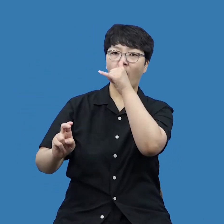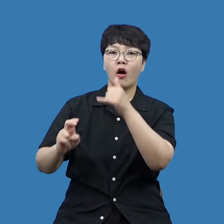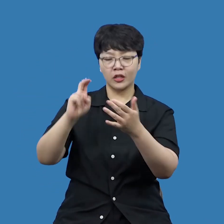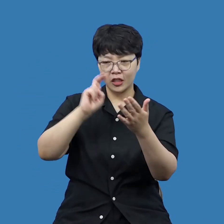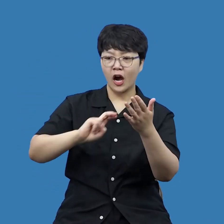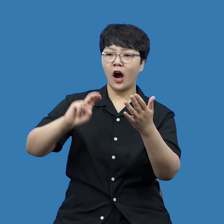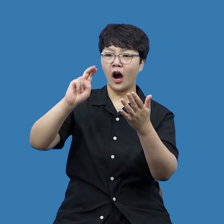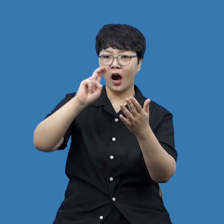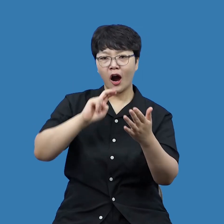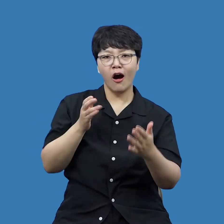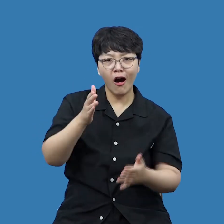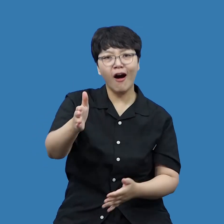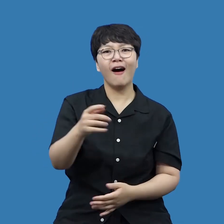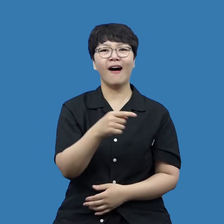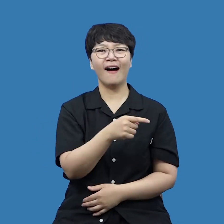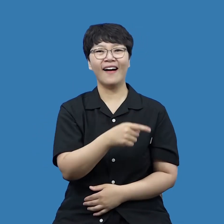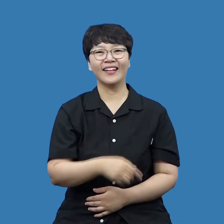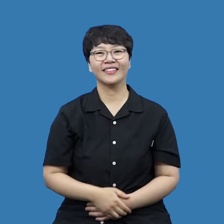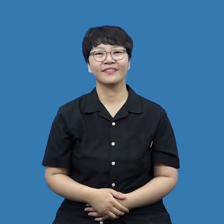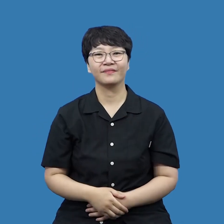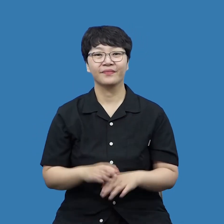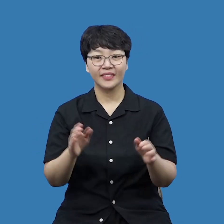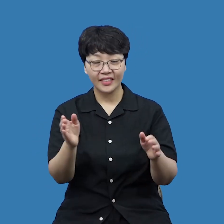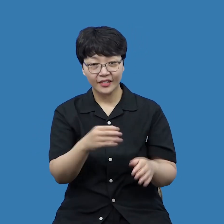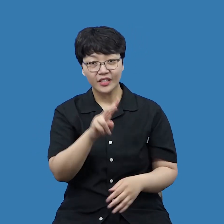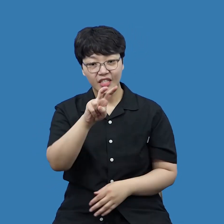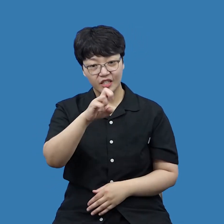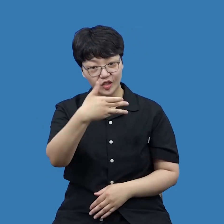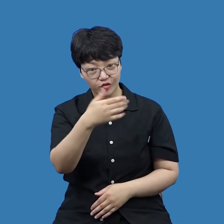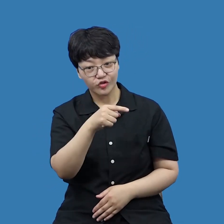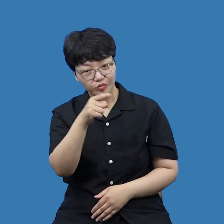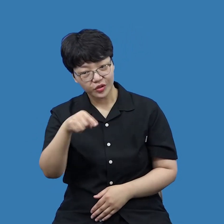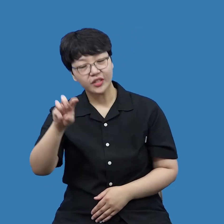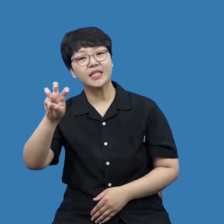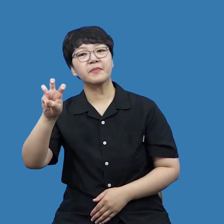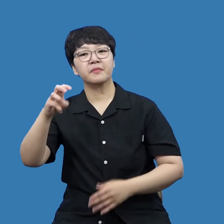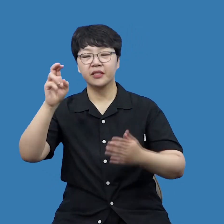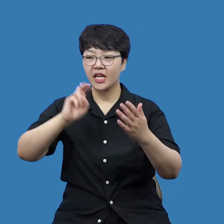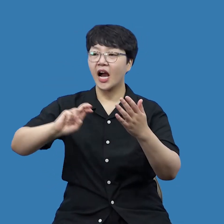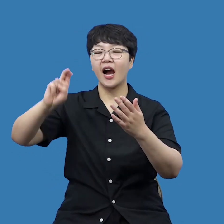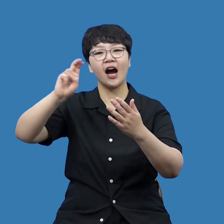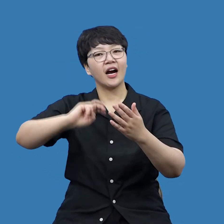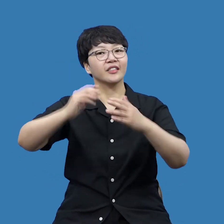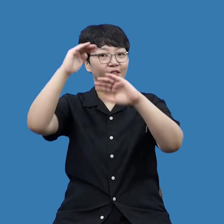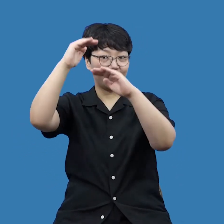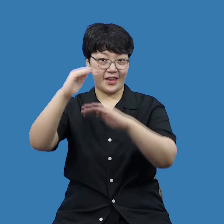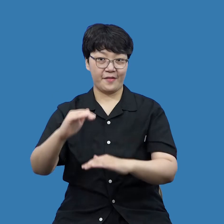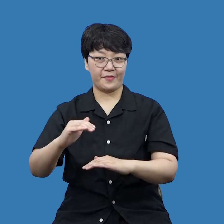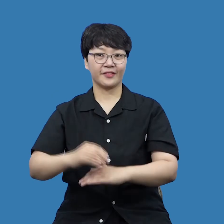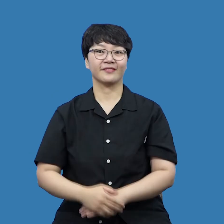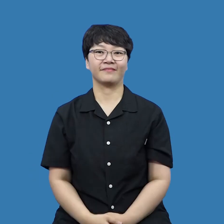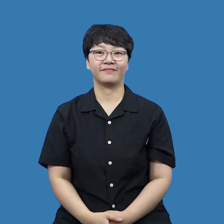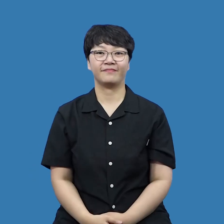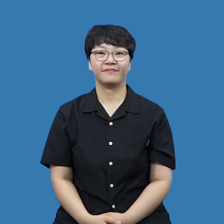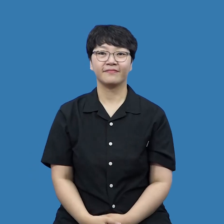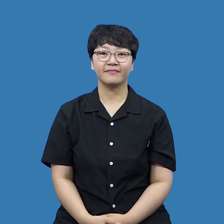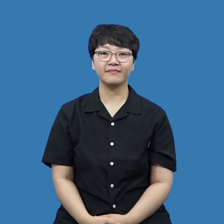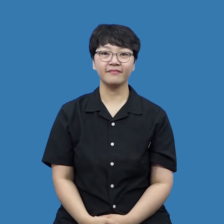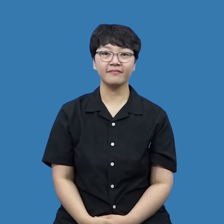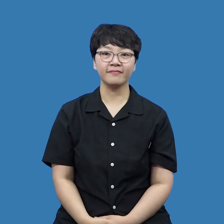찬송했습니다. 자, 29절부터 32절까지가 찬송의 내용이에요. 이 시므온의 찬송의 내용,